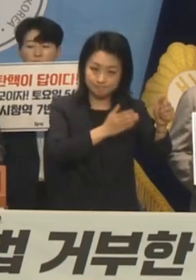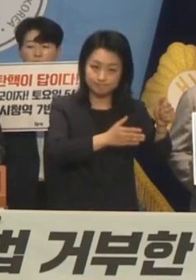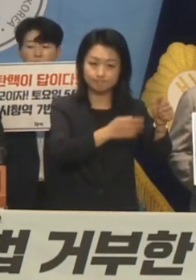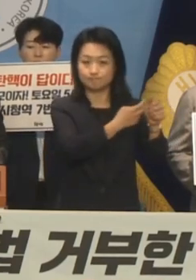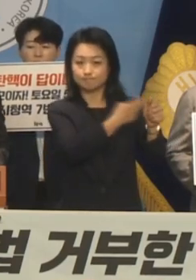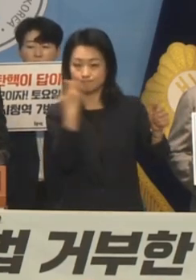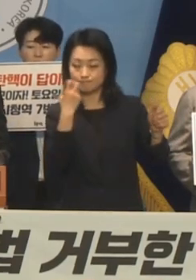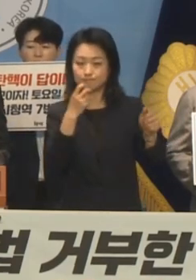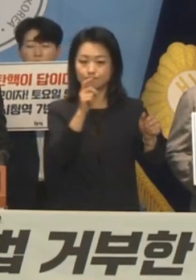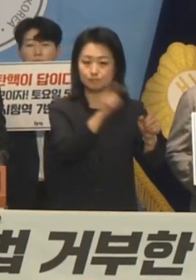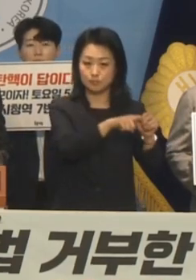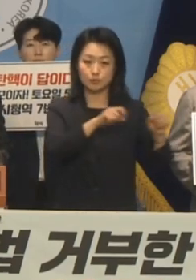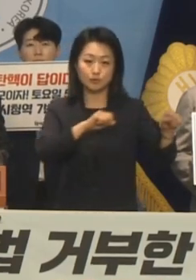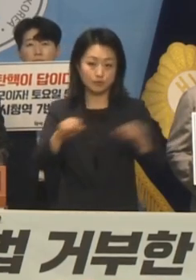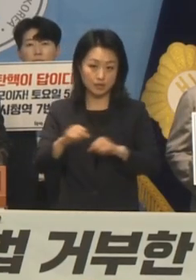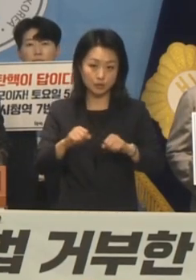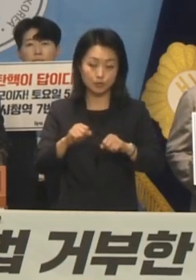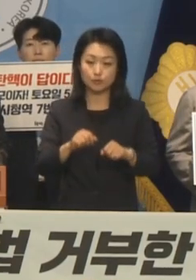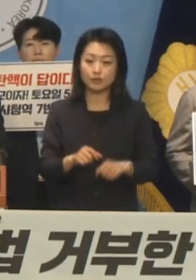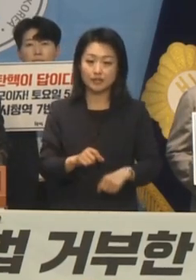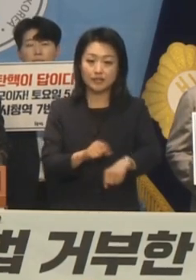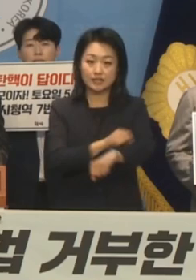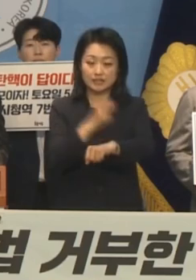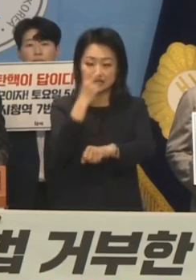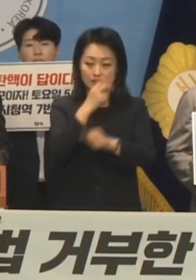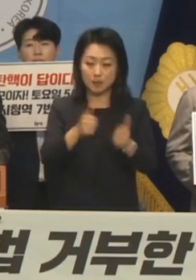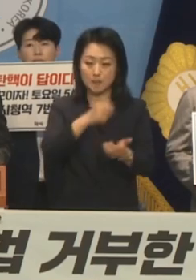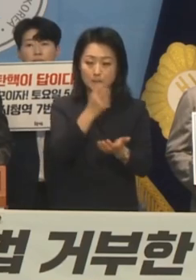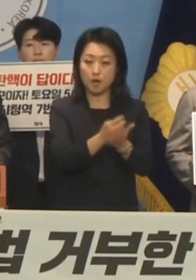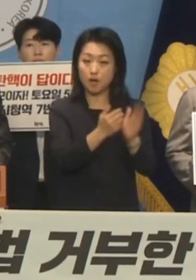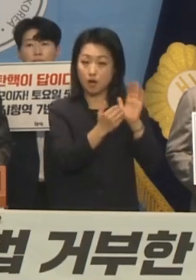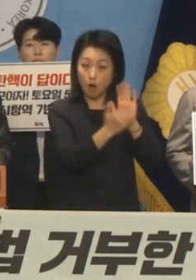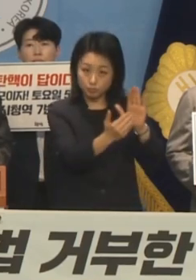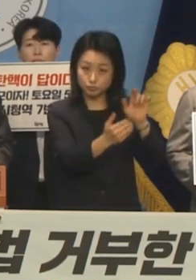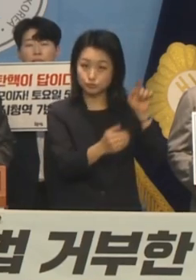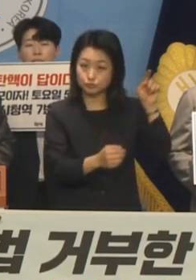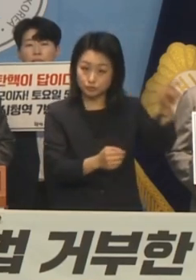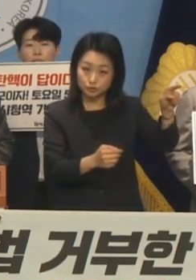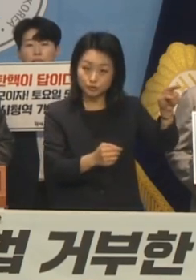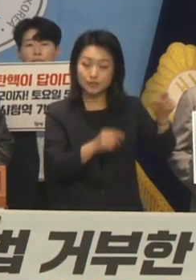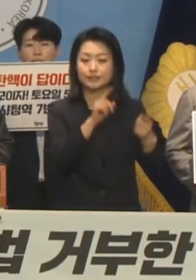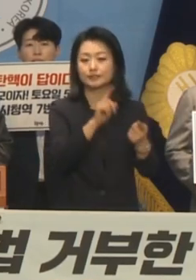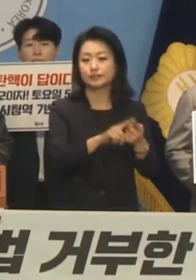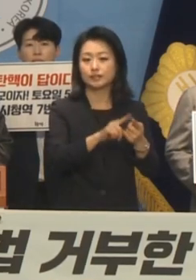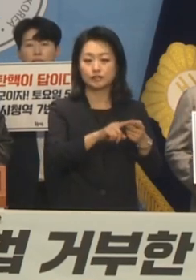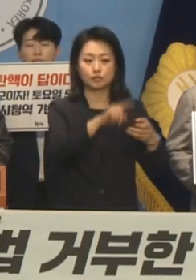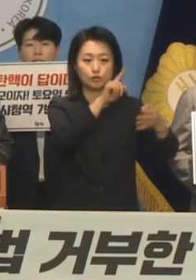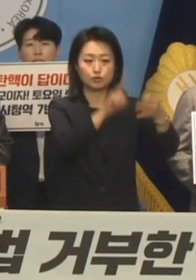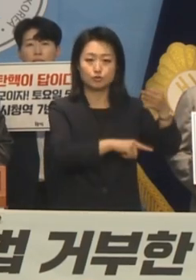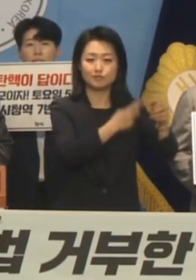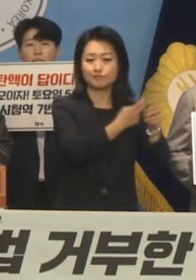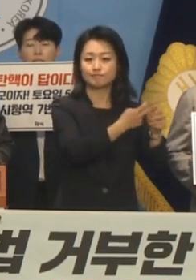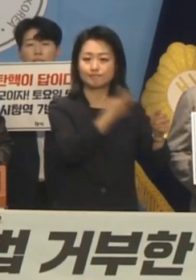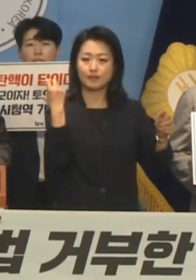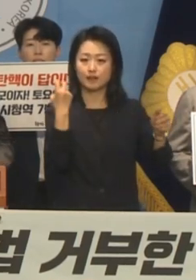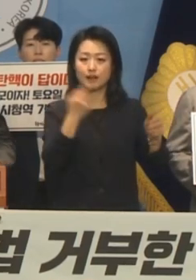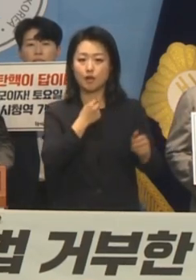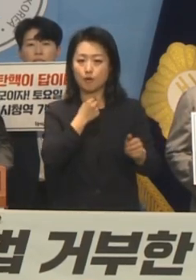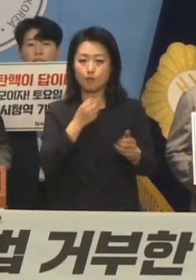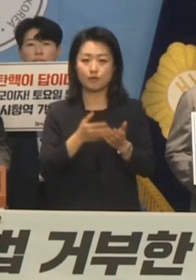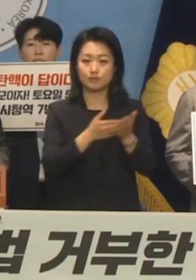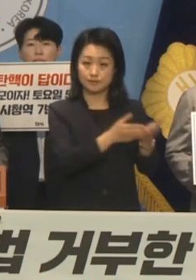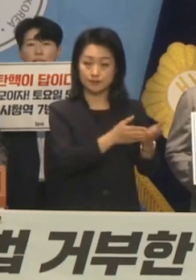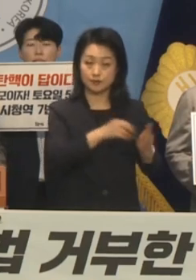최근에 벌어진 특검법 거부권 행사에 대해서 즉각적인 윤석열 탄핵을 요구합니다.